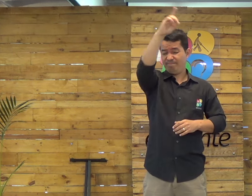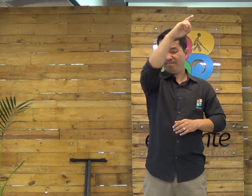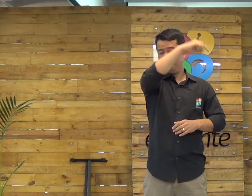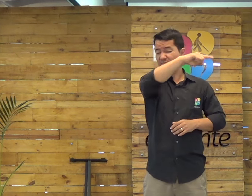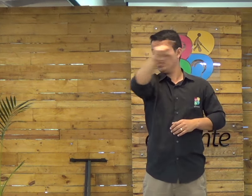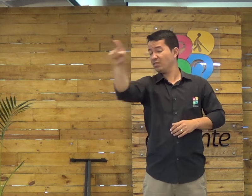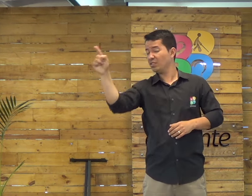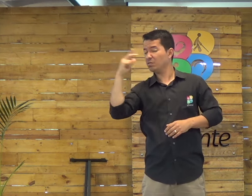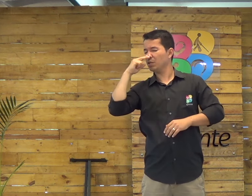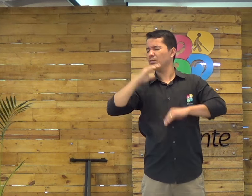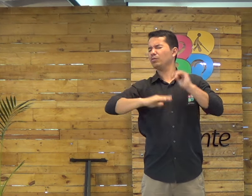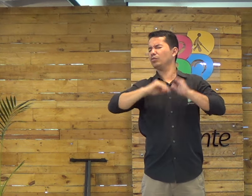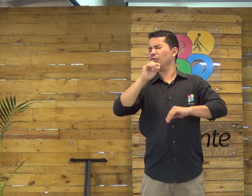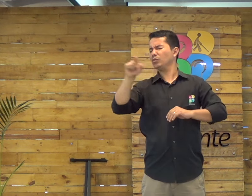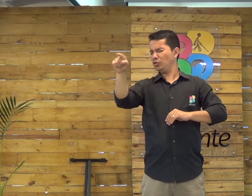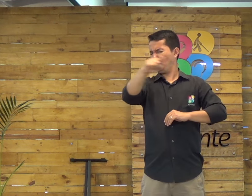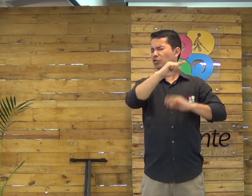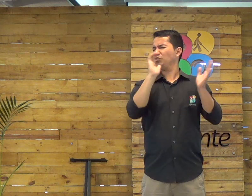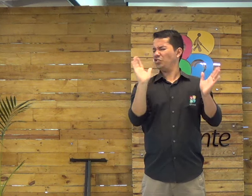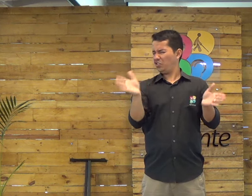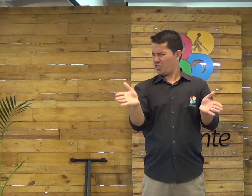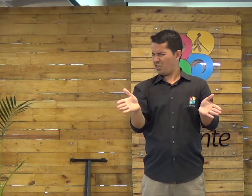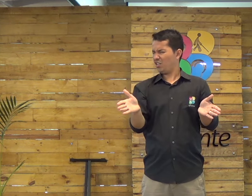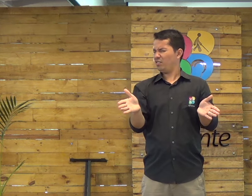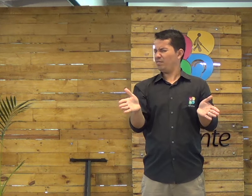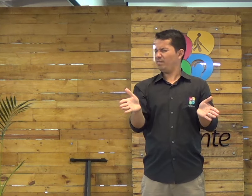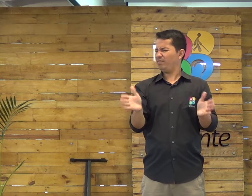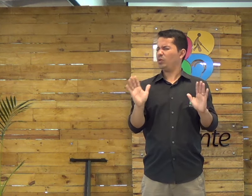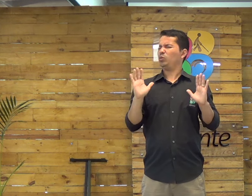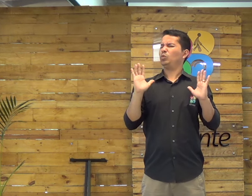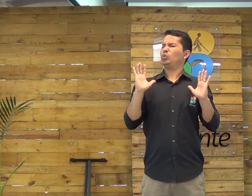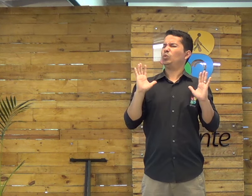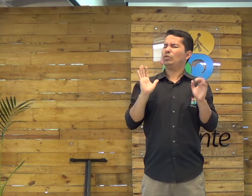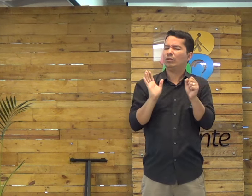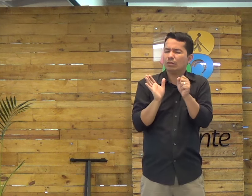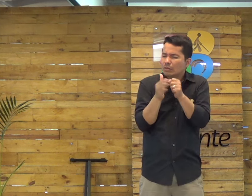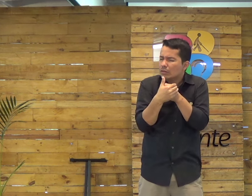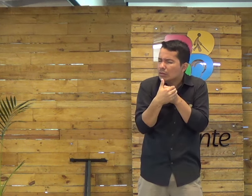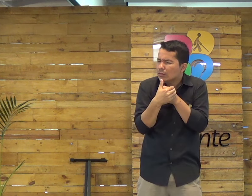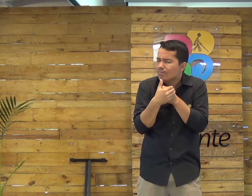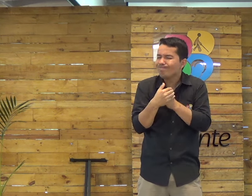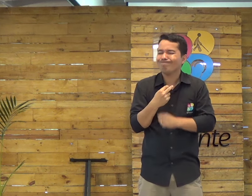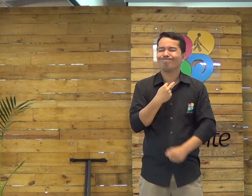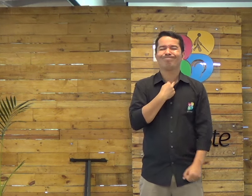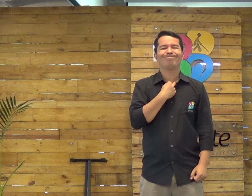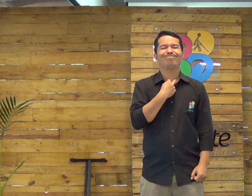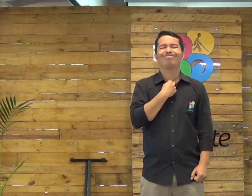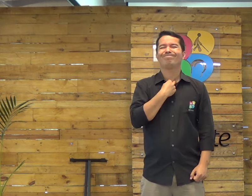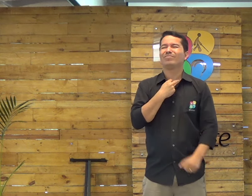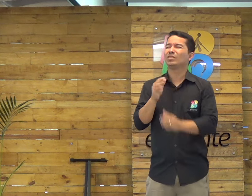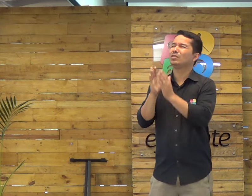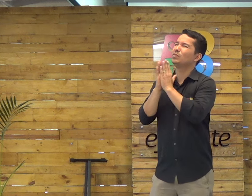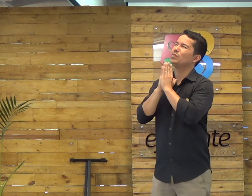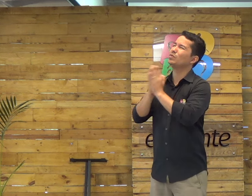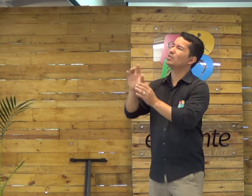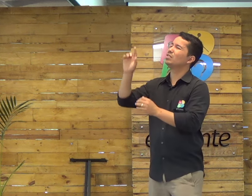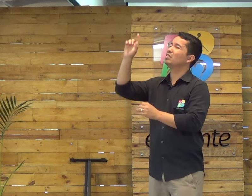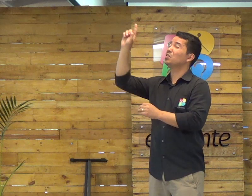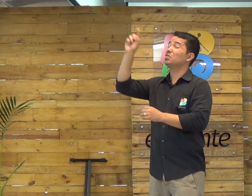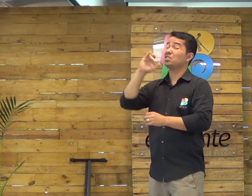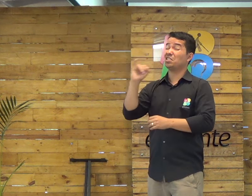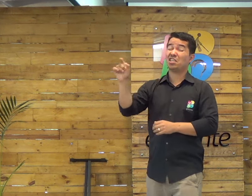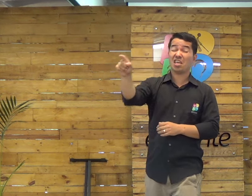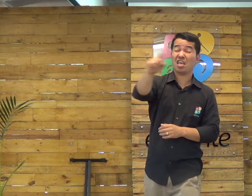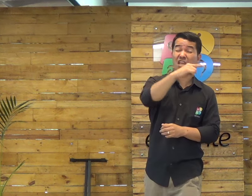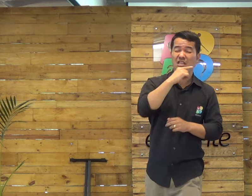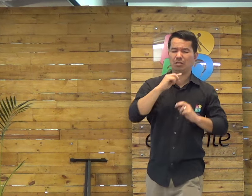Porque o Senhor deu dons a todos que estão aqui. As pessoas que estão aqui já têm esse dom. Mas alguns estão escondidos, talvez,